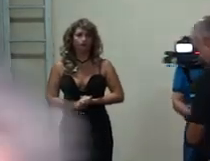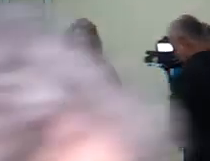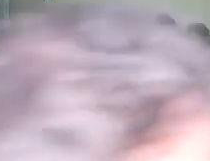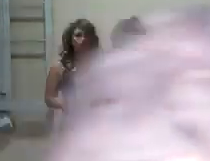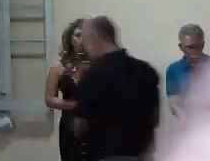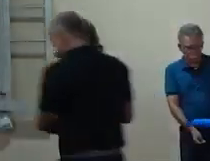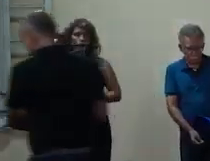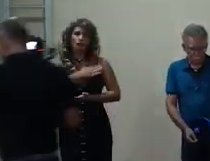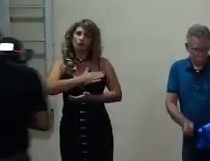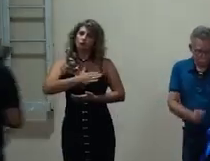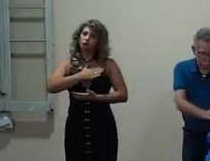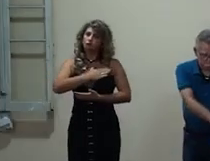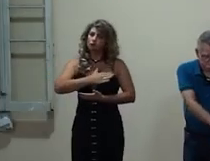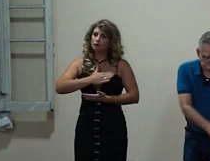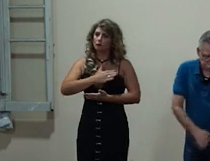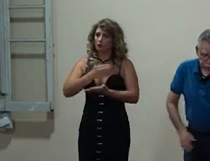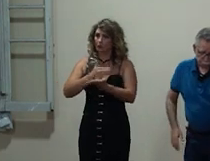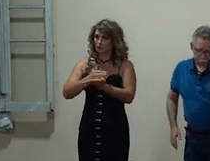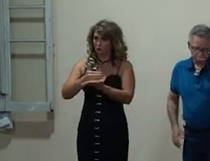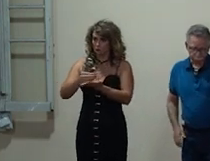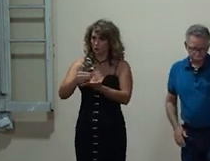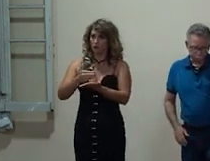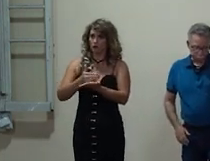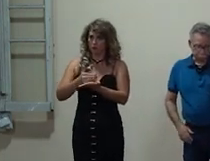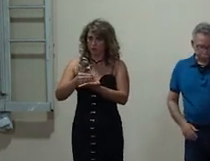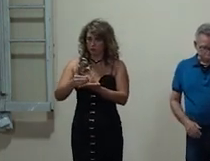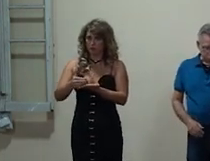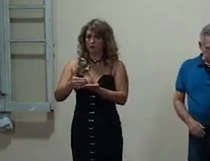Eu gostaria de iniciar